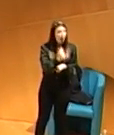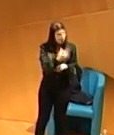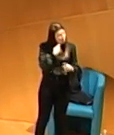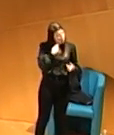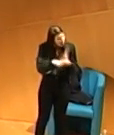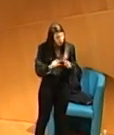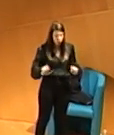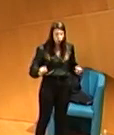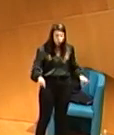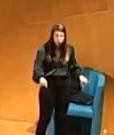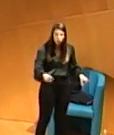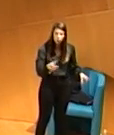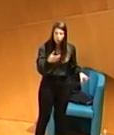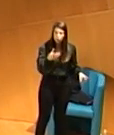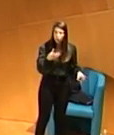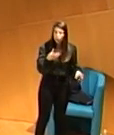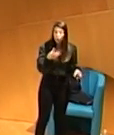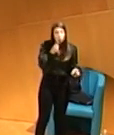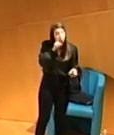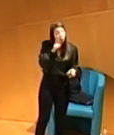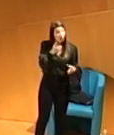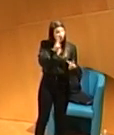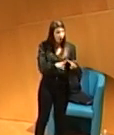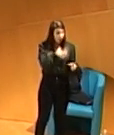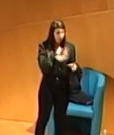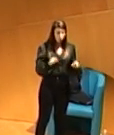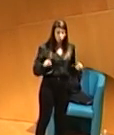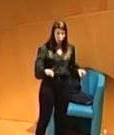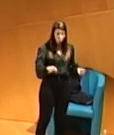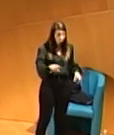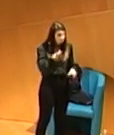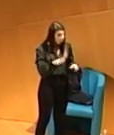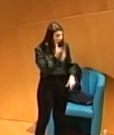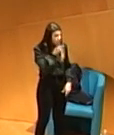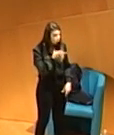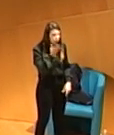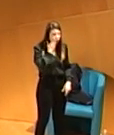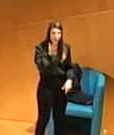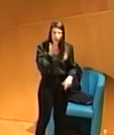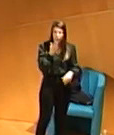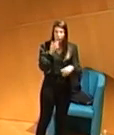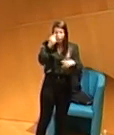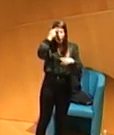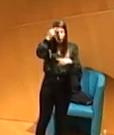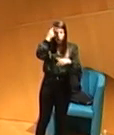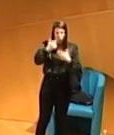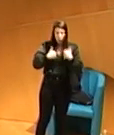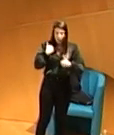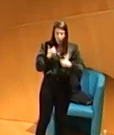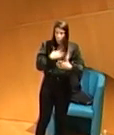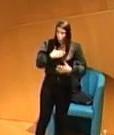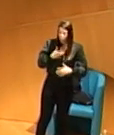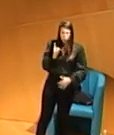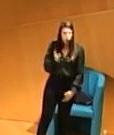prend le fauteuil roulant, parce que quelqu'un en fauteuil roulant, ça fait moins peur que quelqu'un qui a qu'un handicap intellectuel et qui se voit, vous